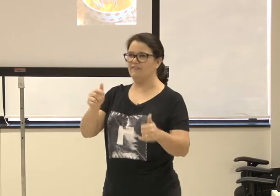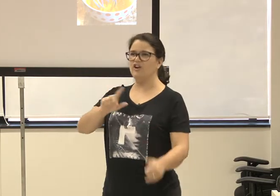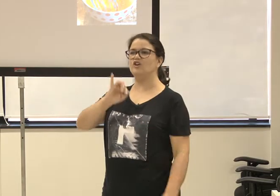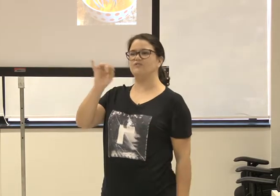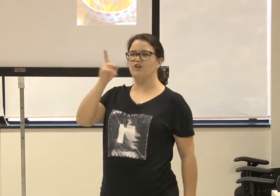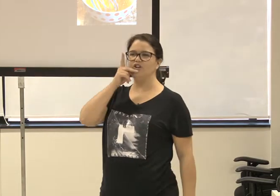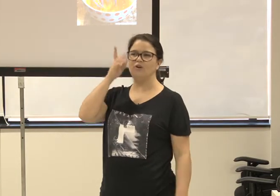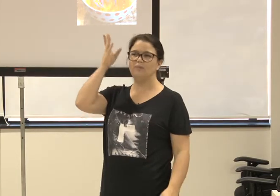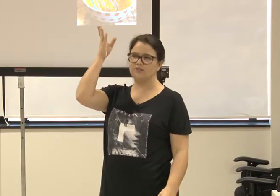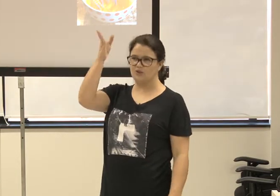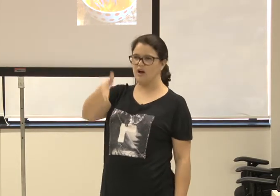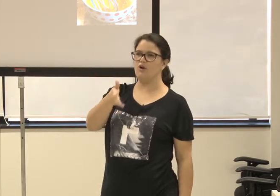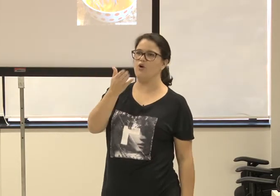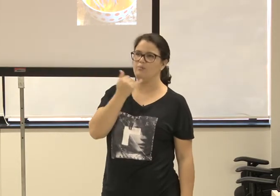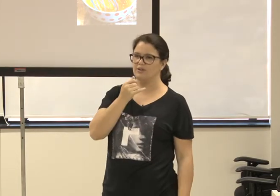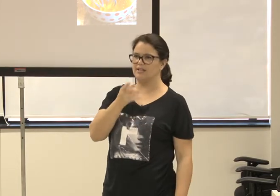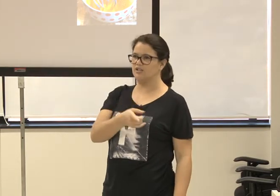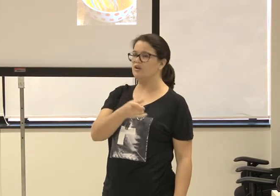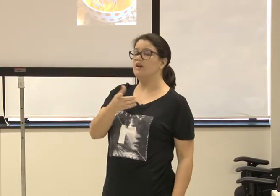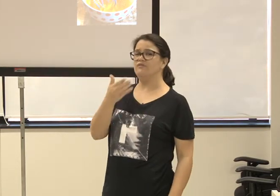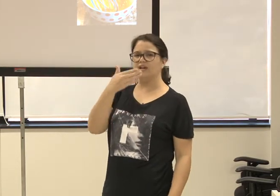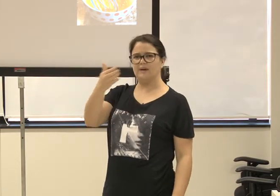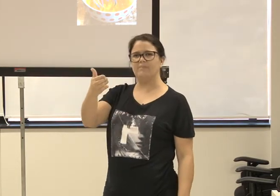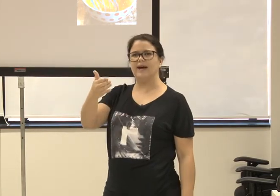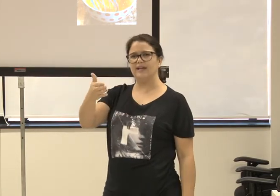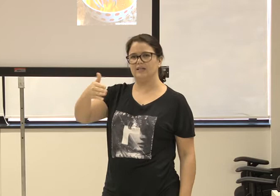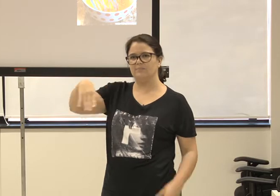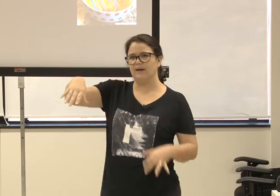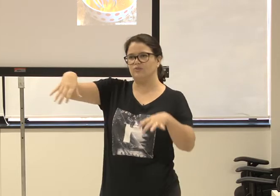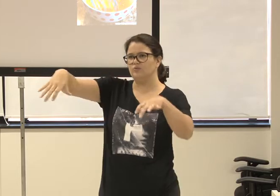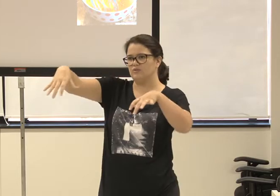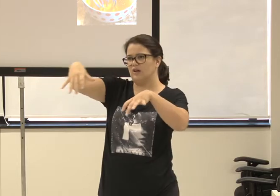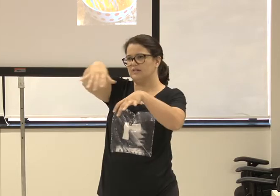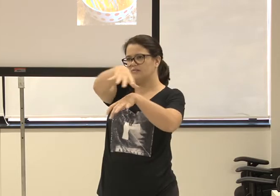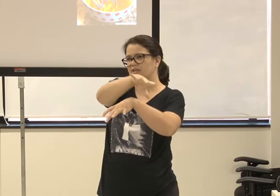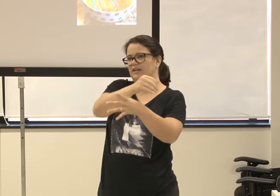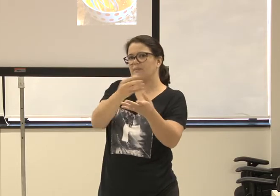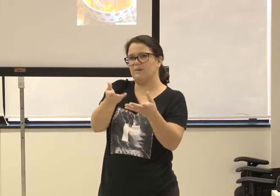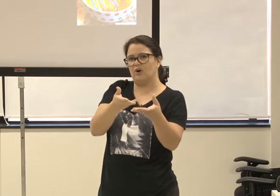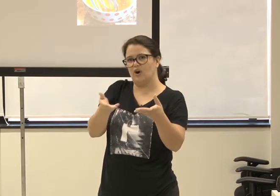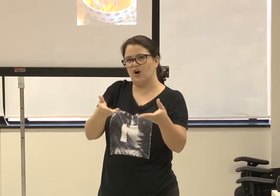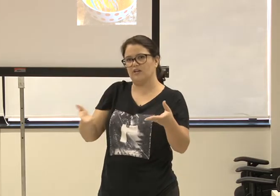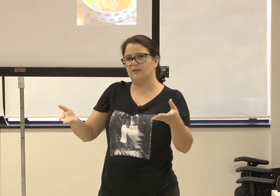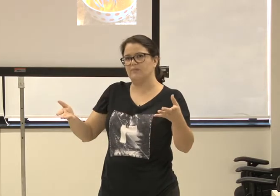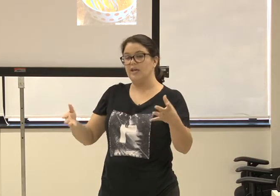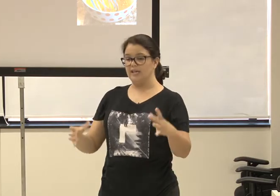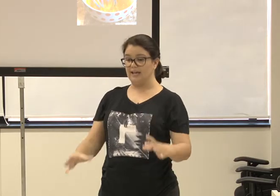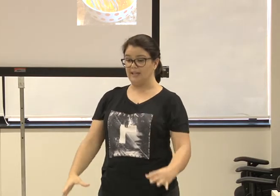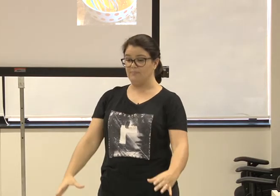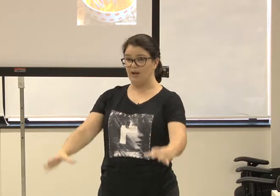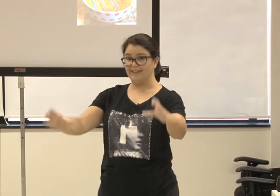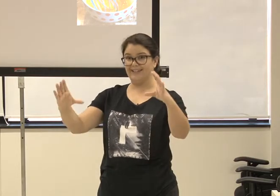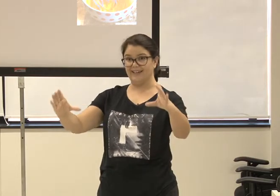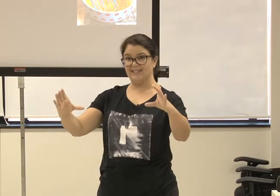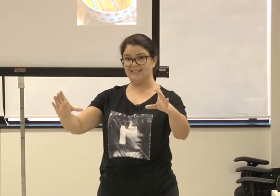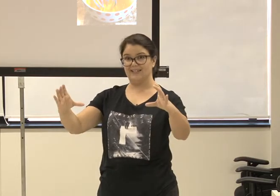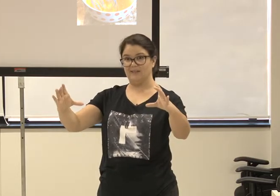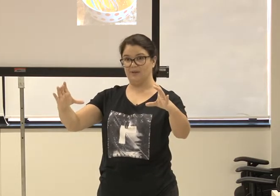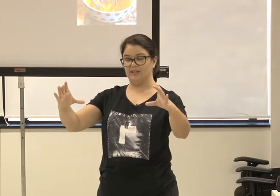Maravilhoso. Vão a João Pessoa, comam esse cachorro. Fica na praia, né? Perto de uns negocinhos que tem tapioca. E a tapioca é desse tamanho.